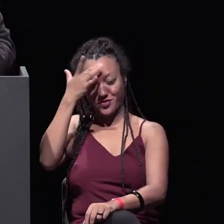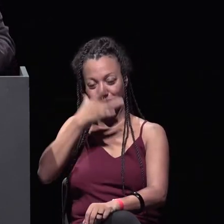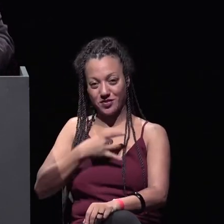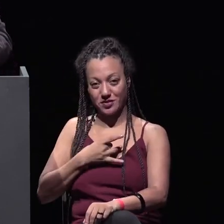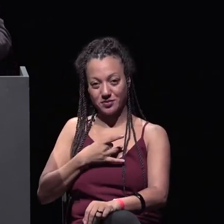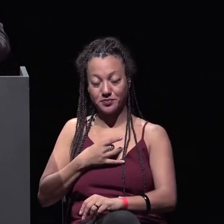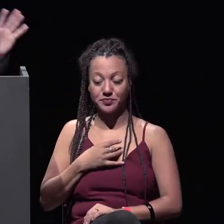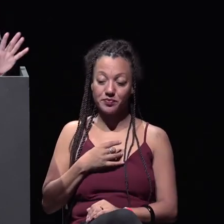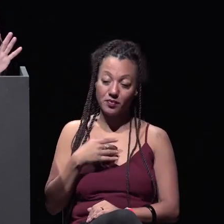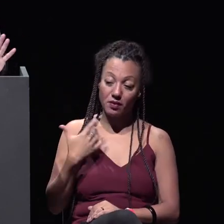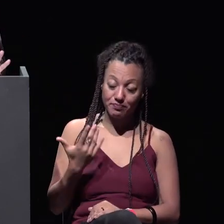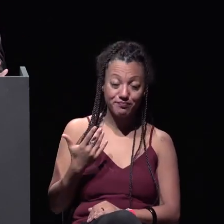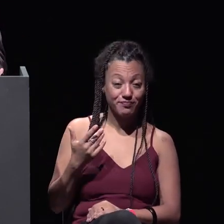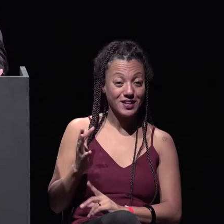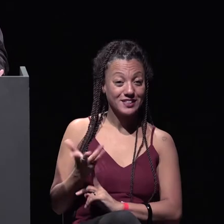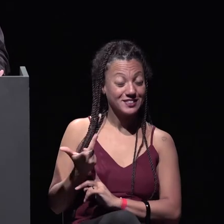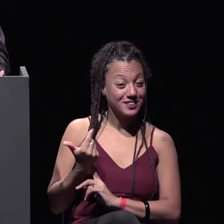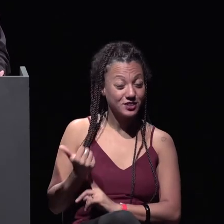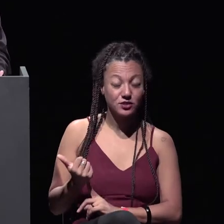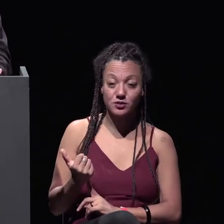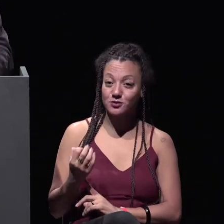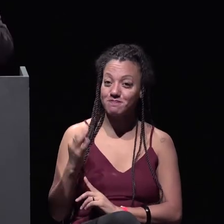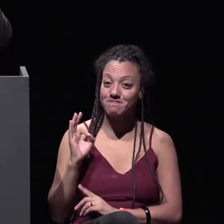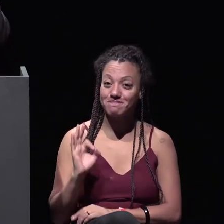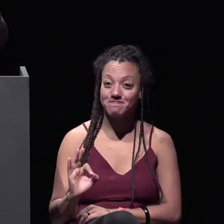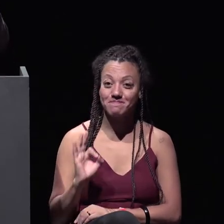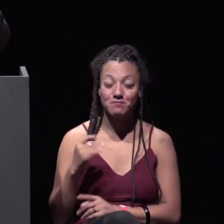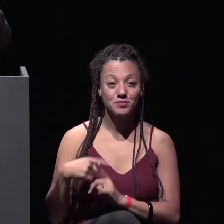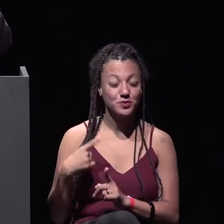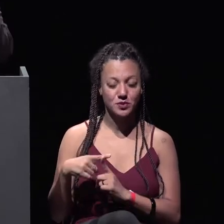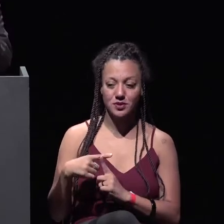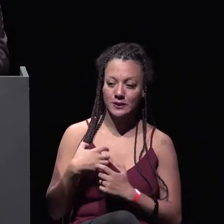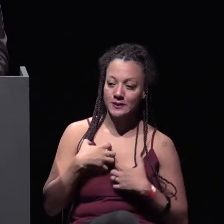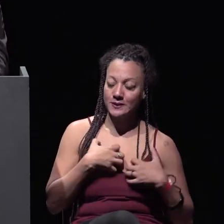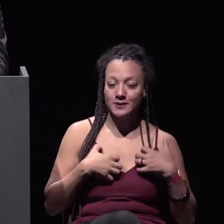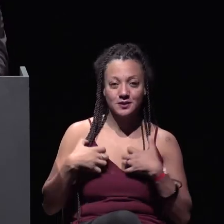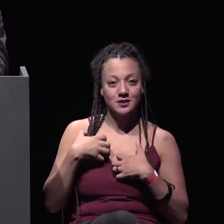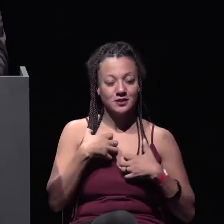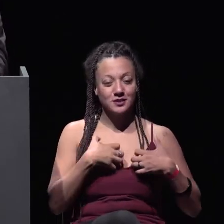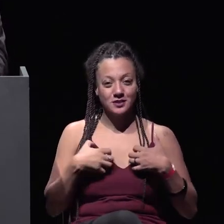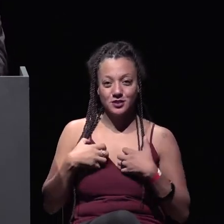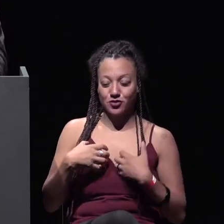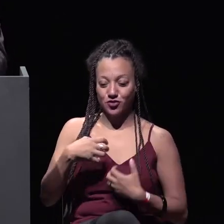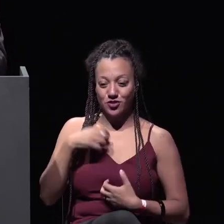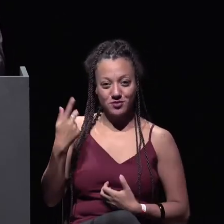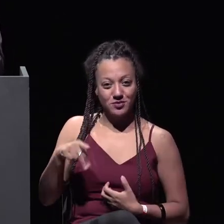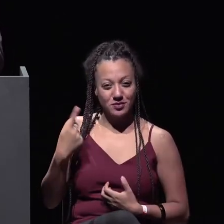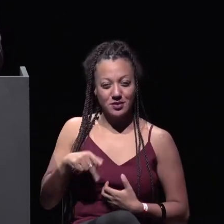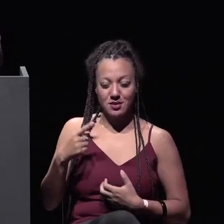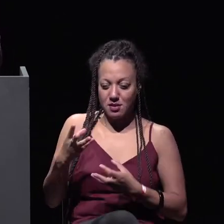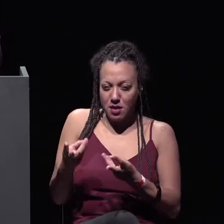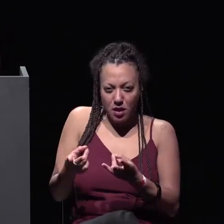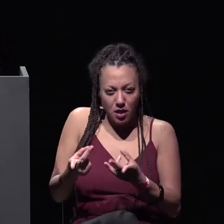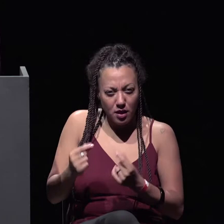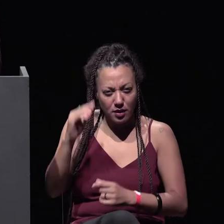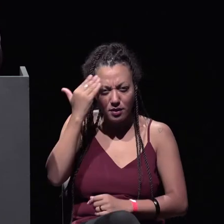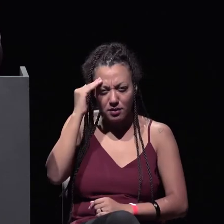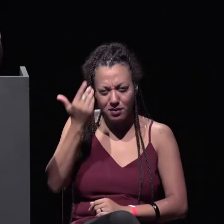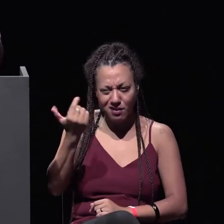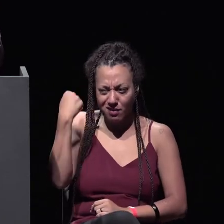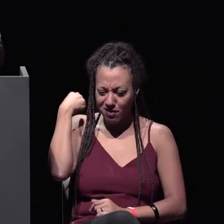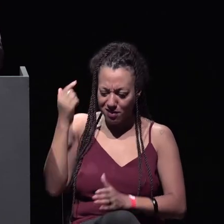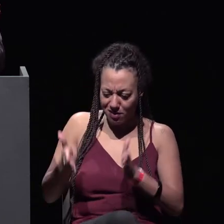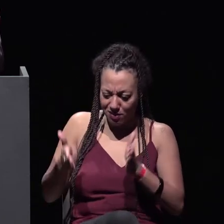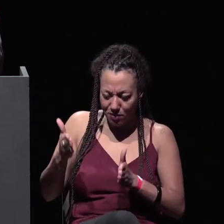pela gama de problemas que ele oferece para nós desde a representação étnica até de fato decifrá como acontece